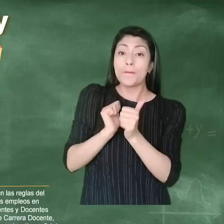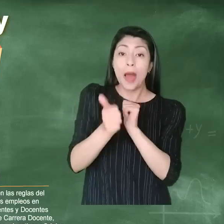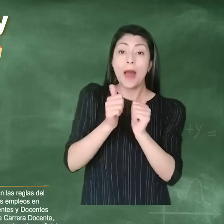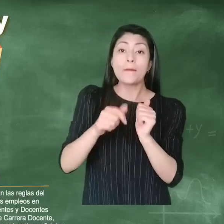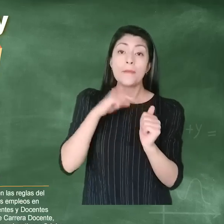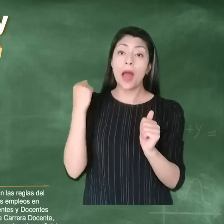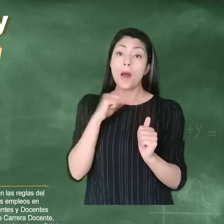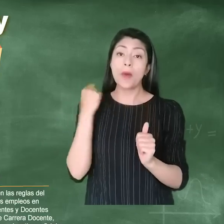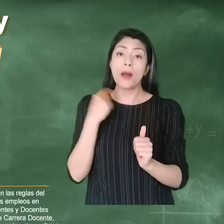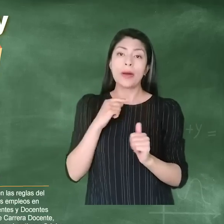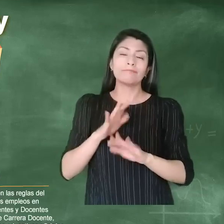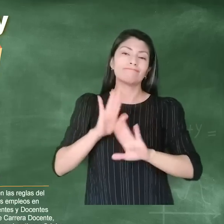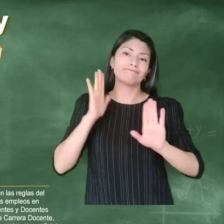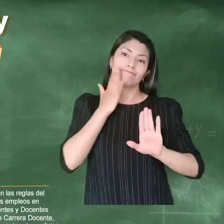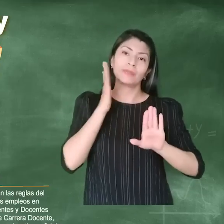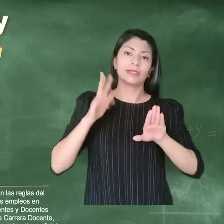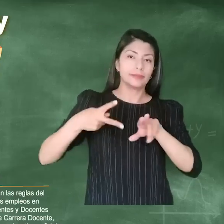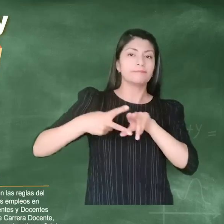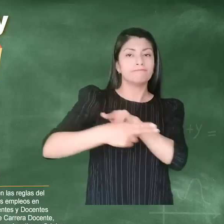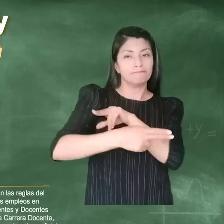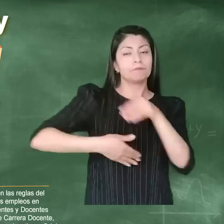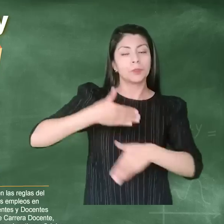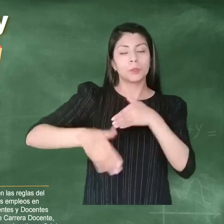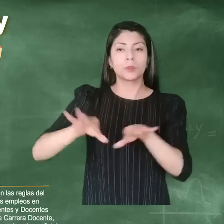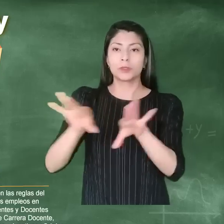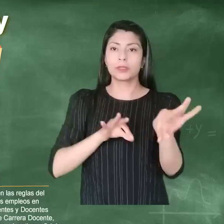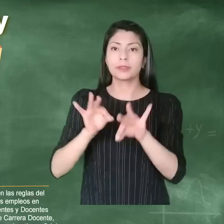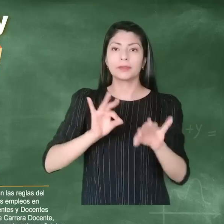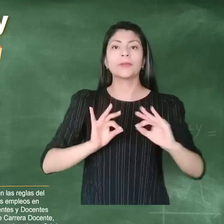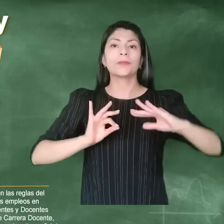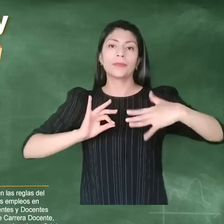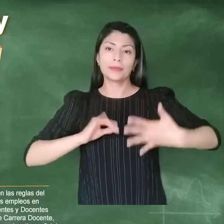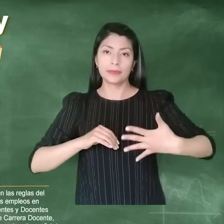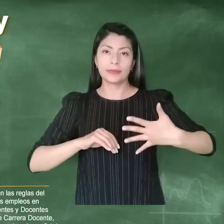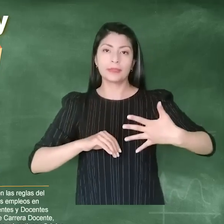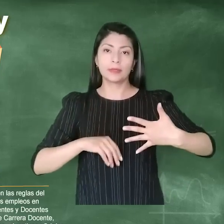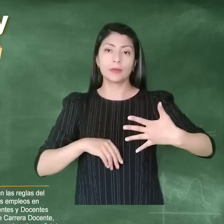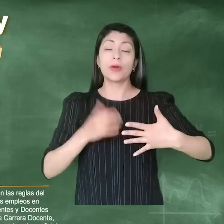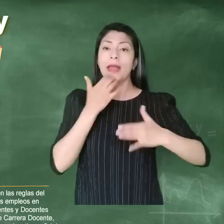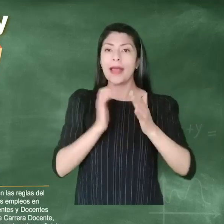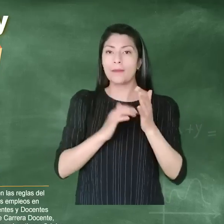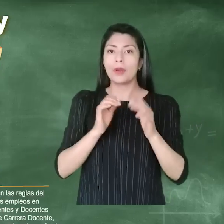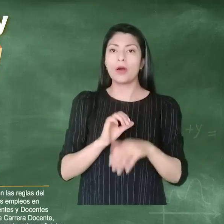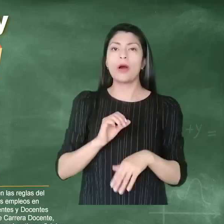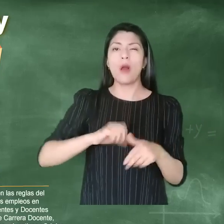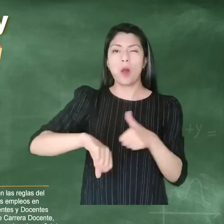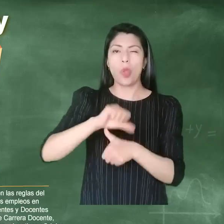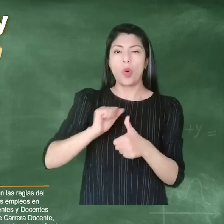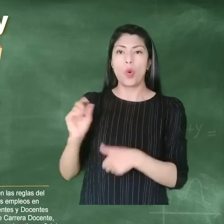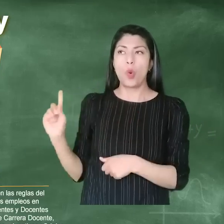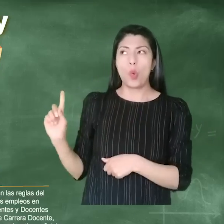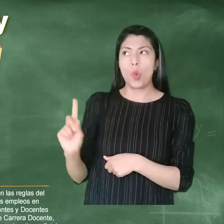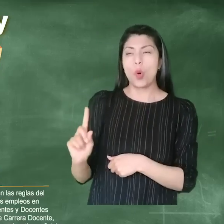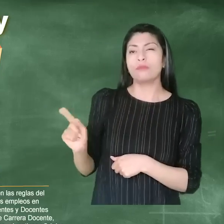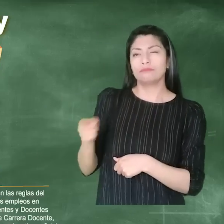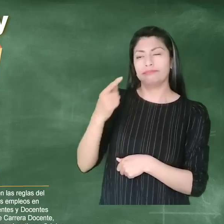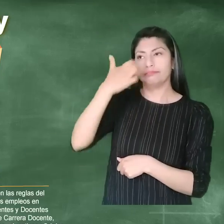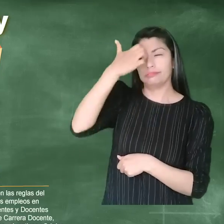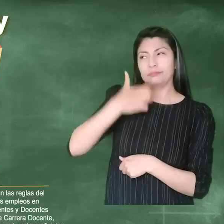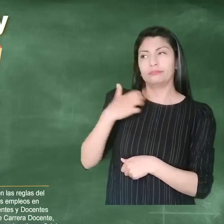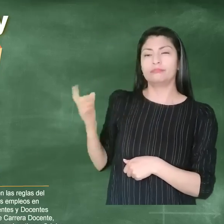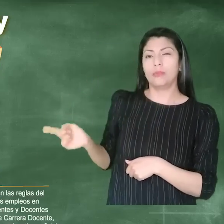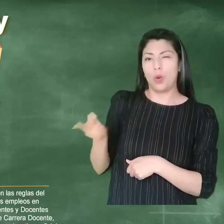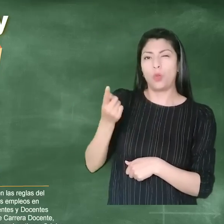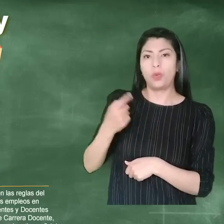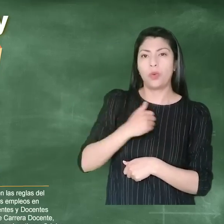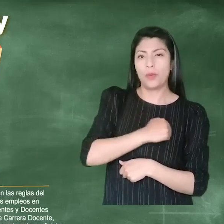de carácter eliminatorio establecidas para el proceso de selección. 5. Ser suplantado por otra